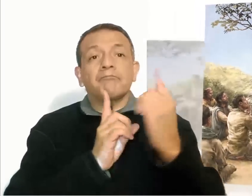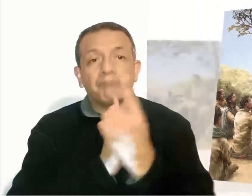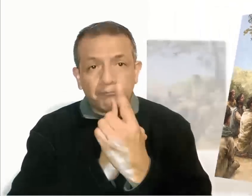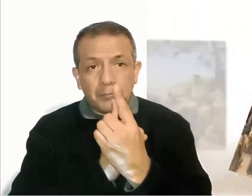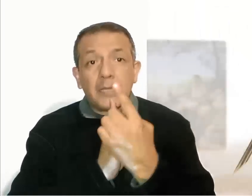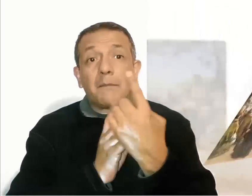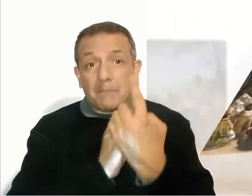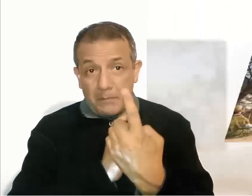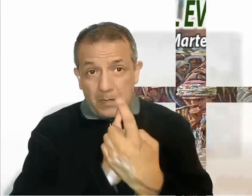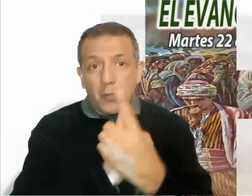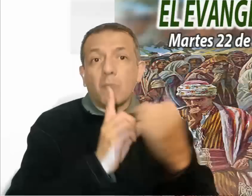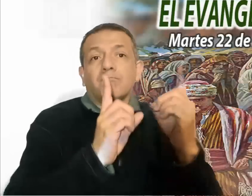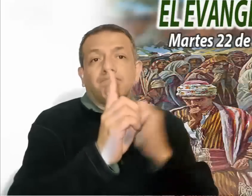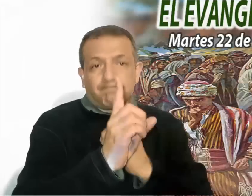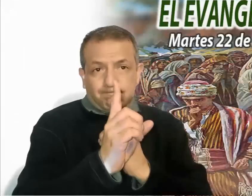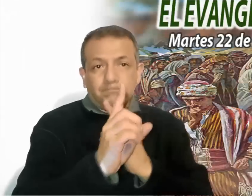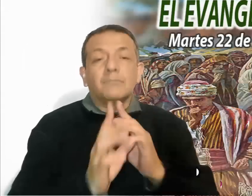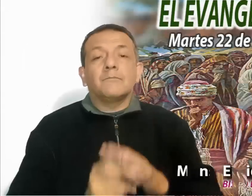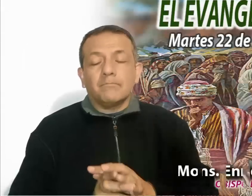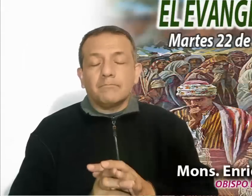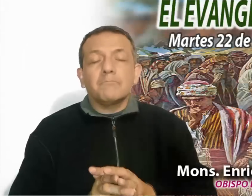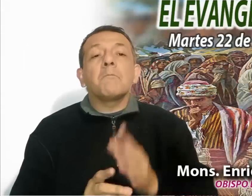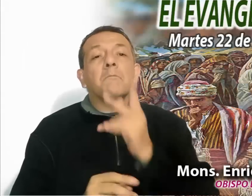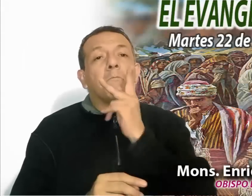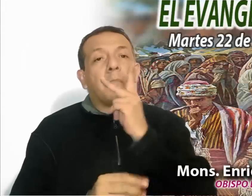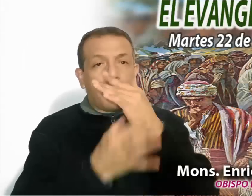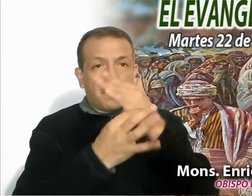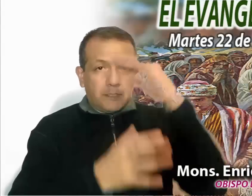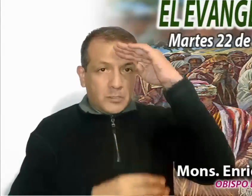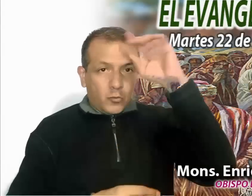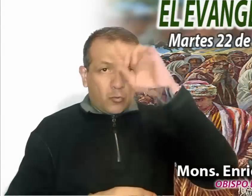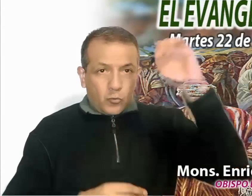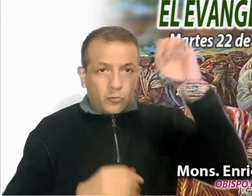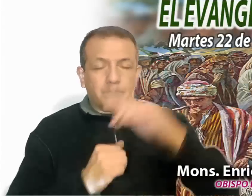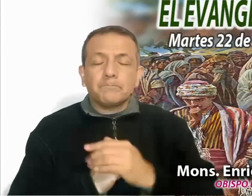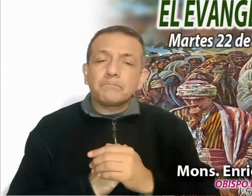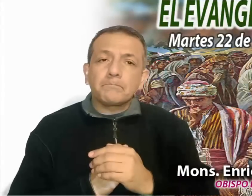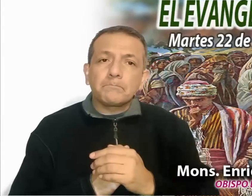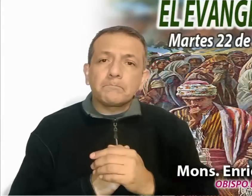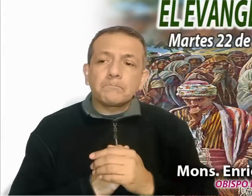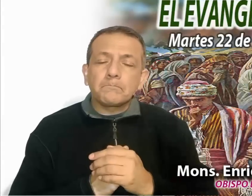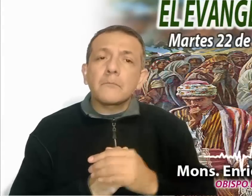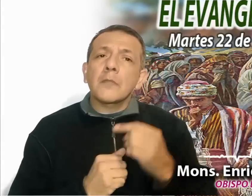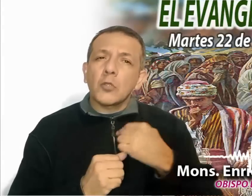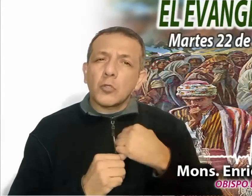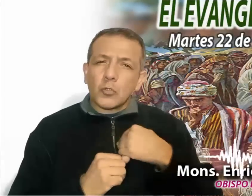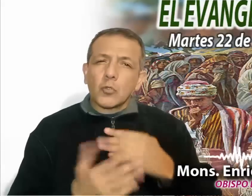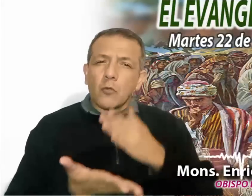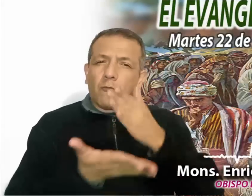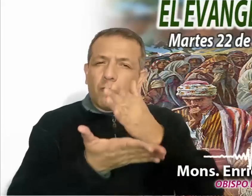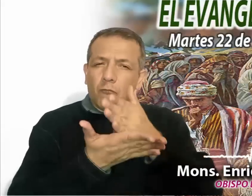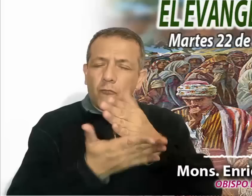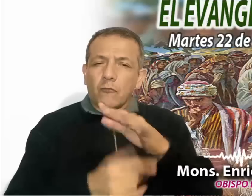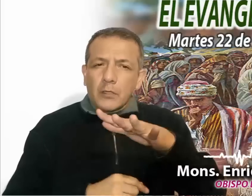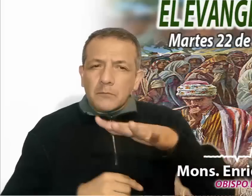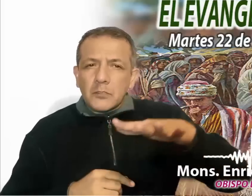muchos últimos primeros. Palabra del Señor. Recuerdo que en una ocasión, visitando un monasterio